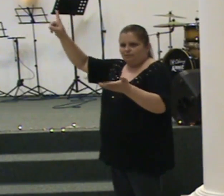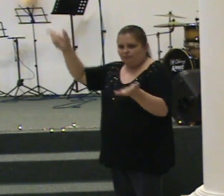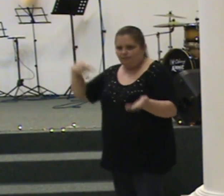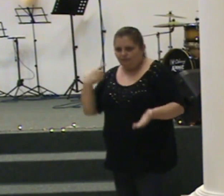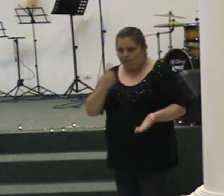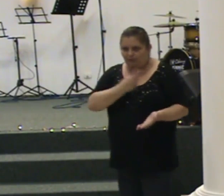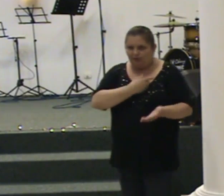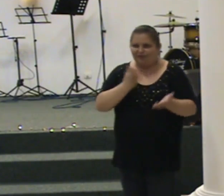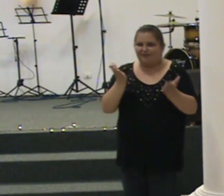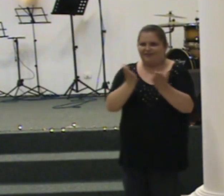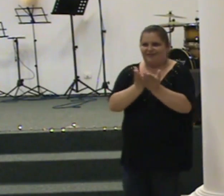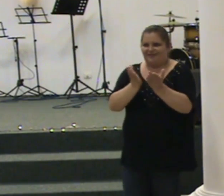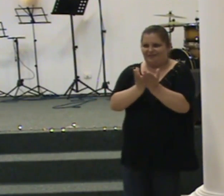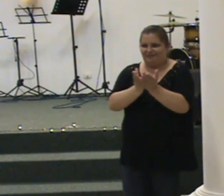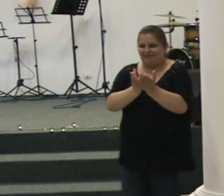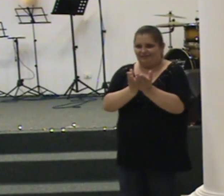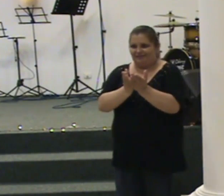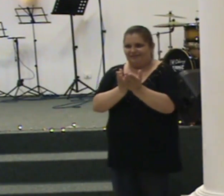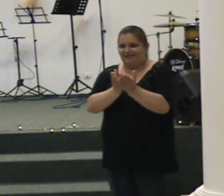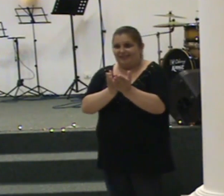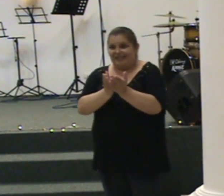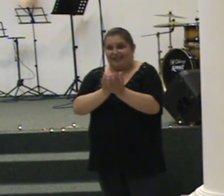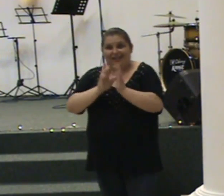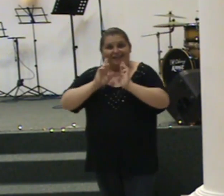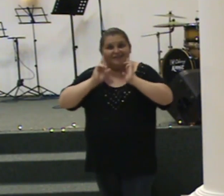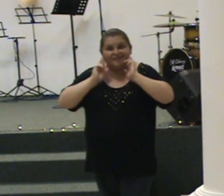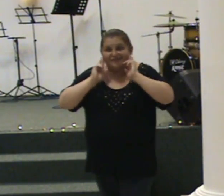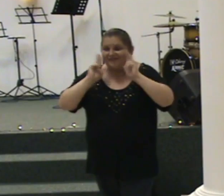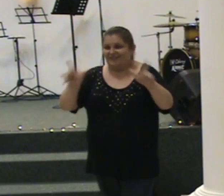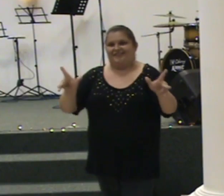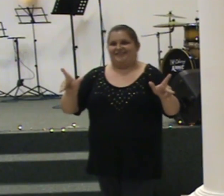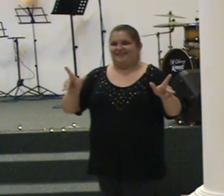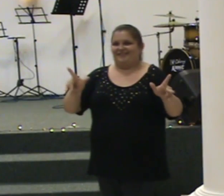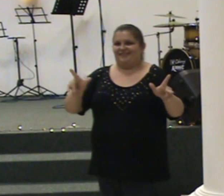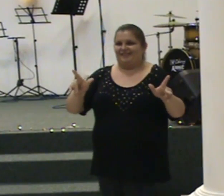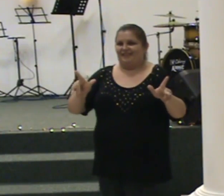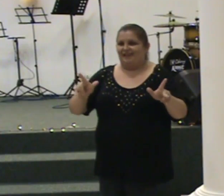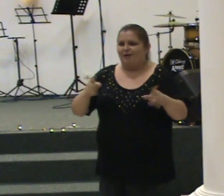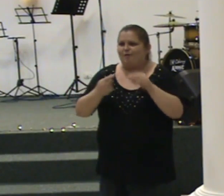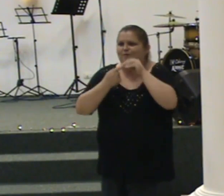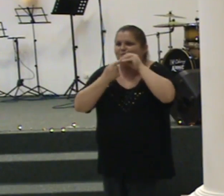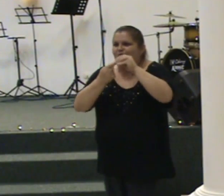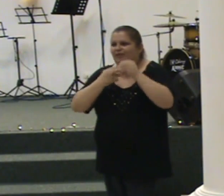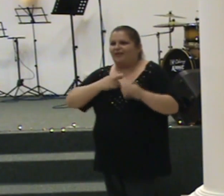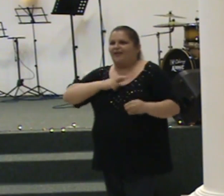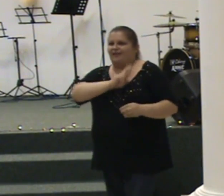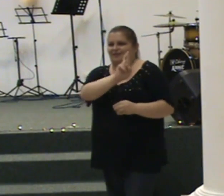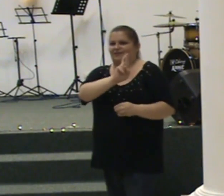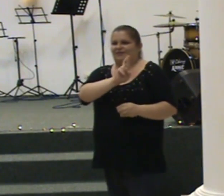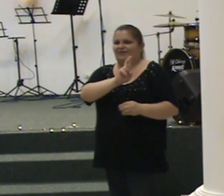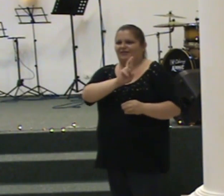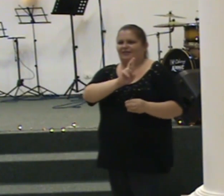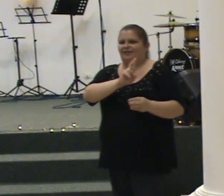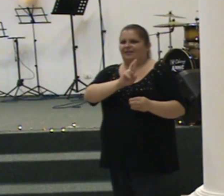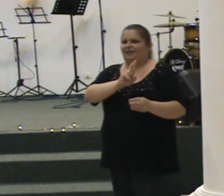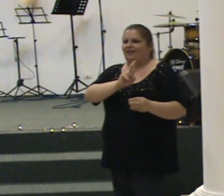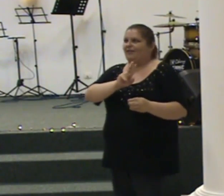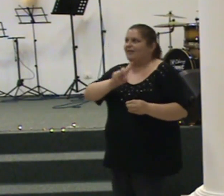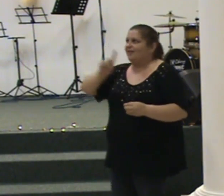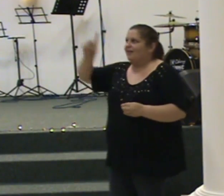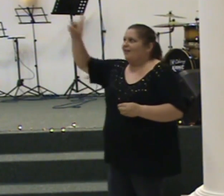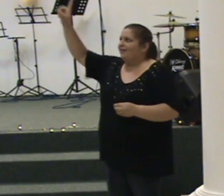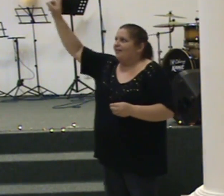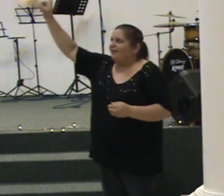cristianismo é diferente. O cristianismo é a única religião que traz Deus até o homem.